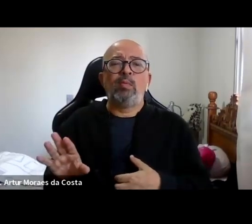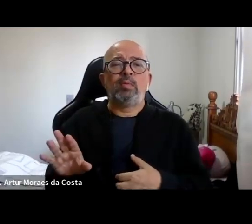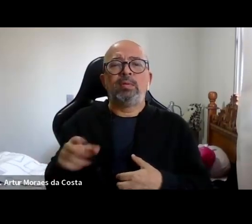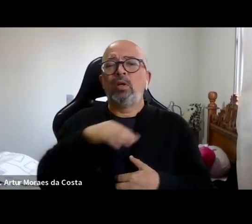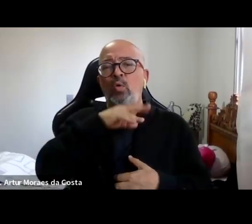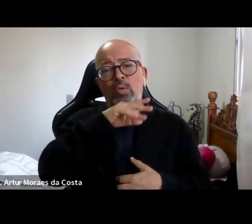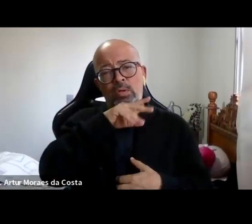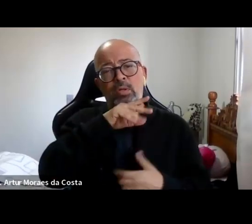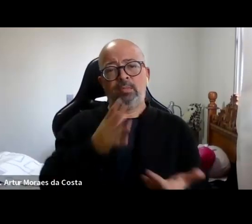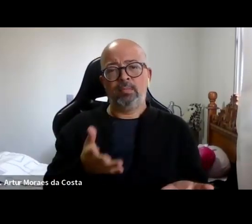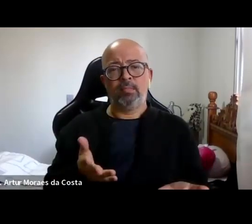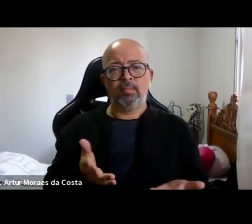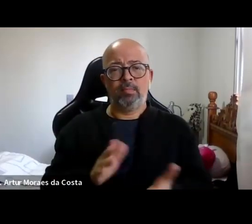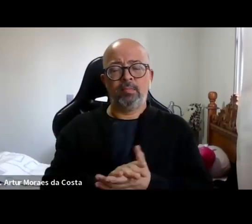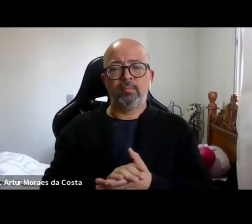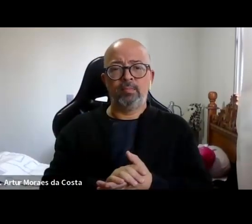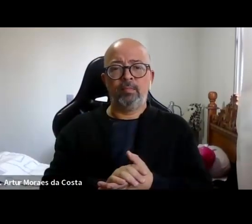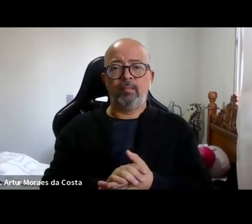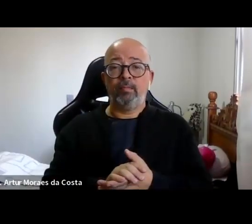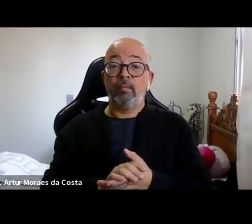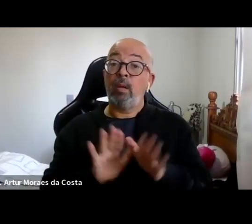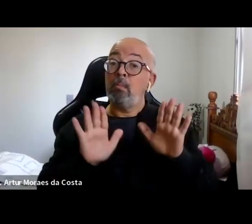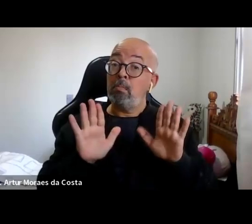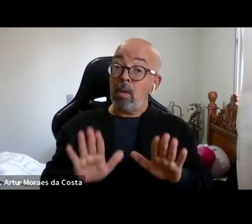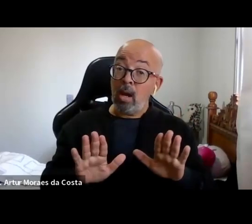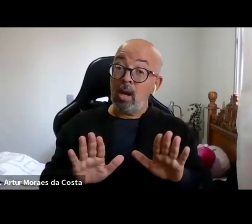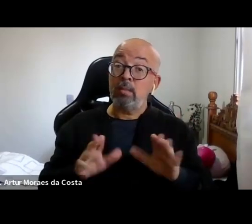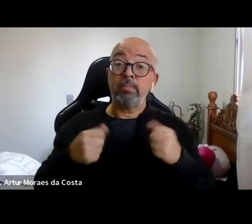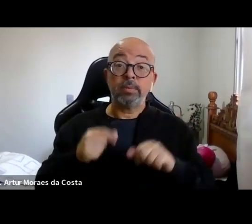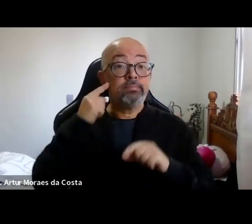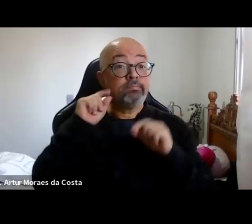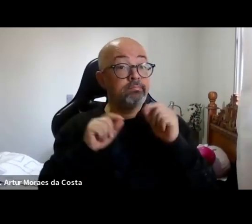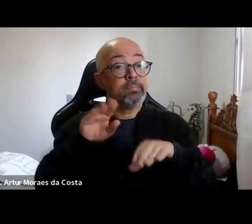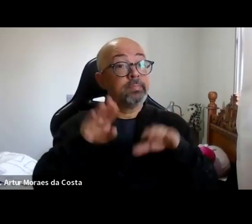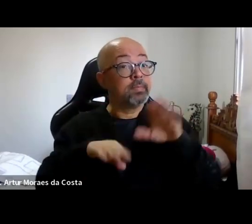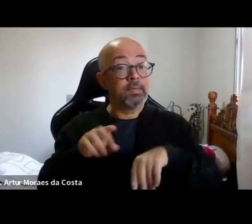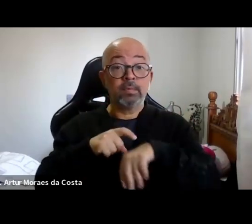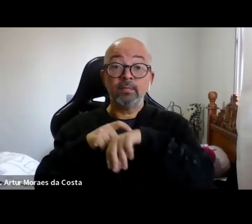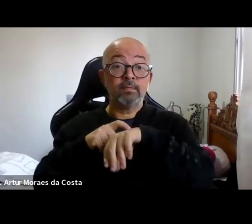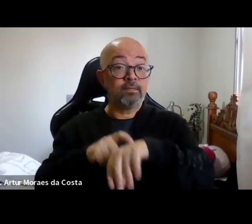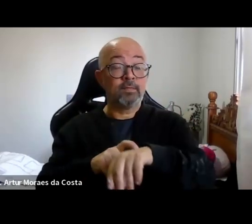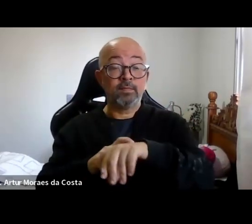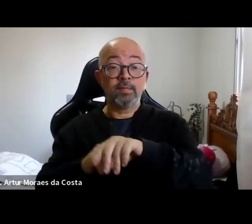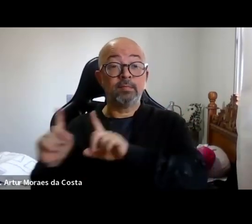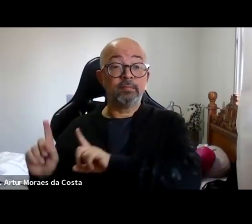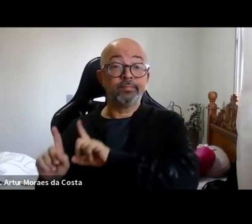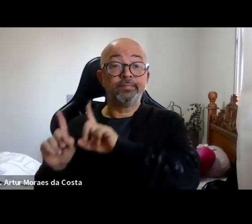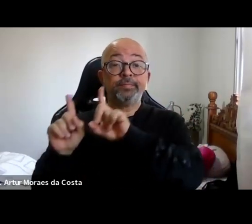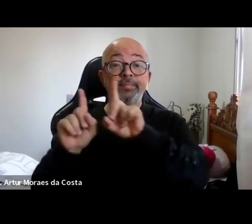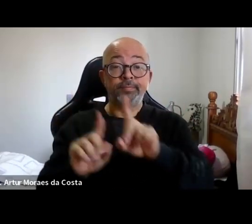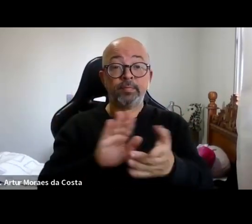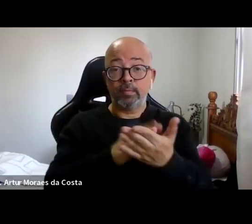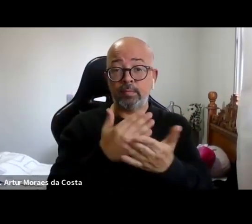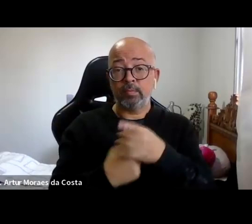hayan sido especialmente diseñados para ellos y para ellas y en los que puedan compartir socialmente con otras